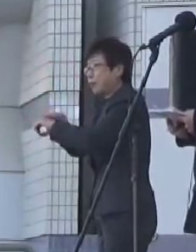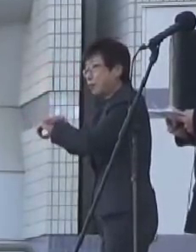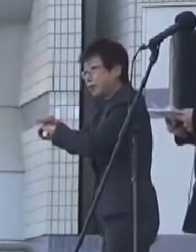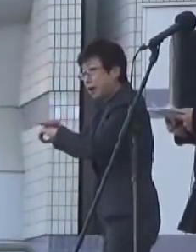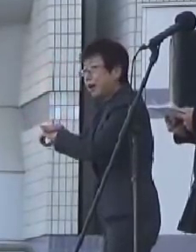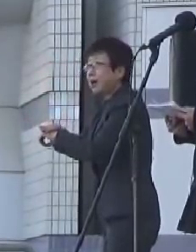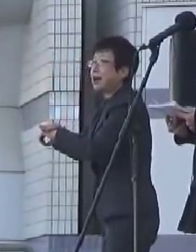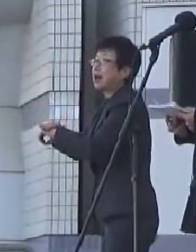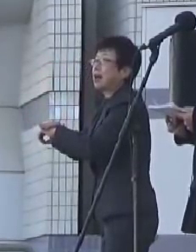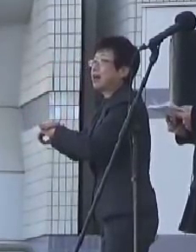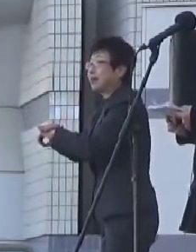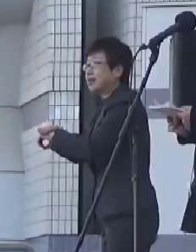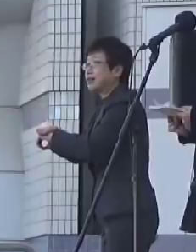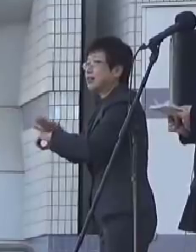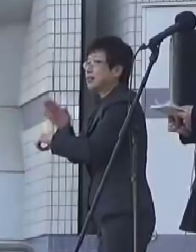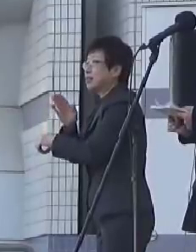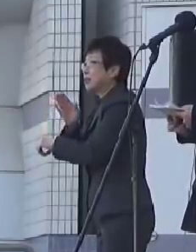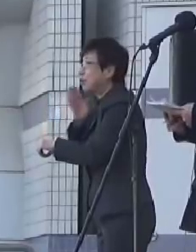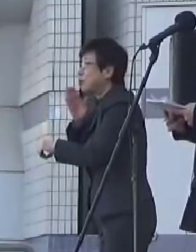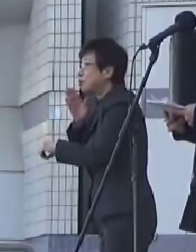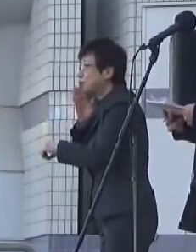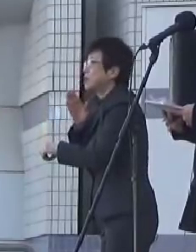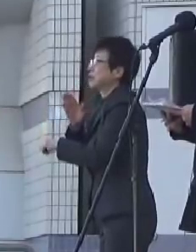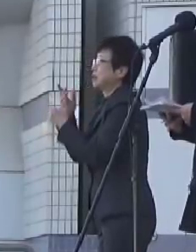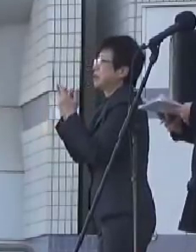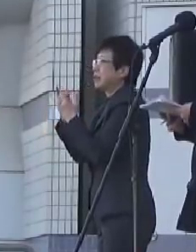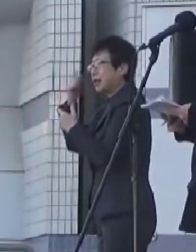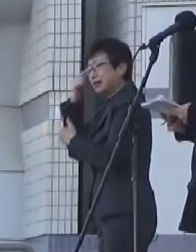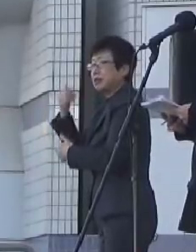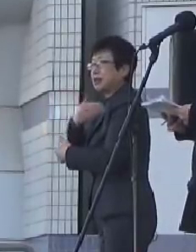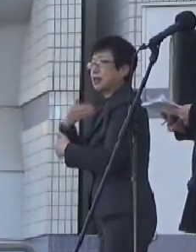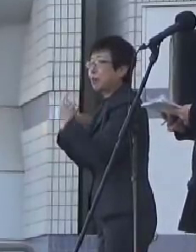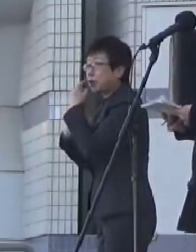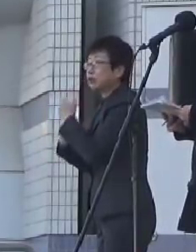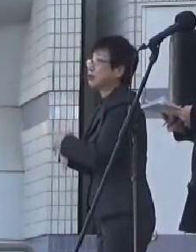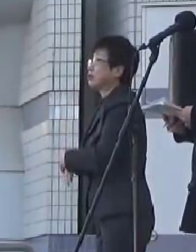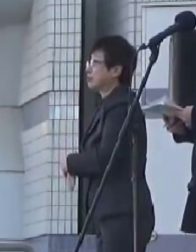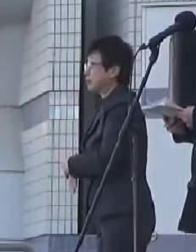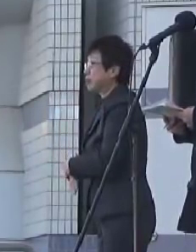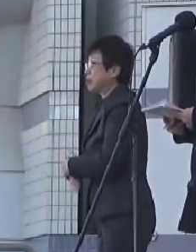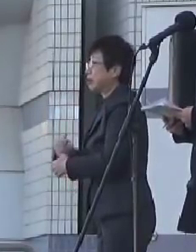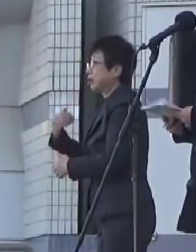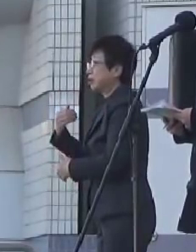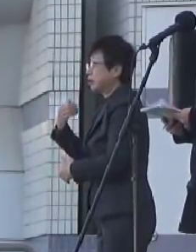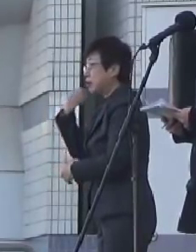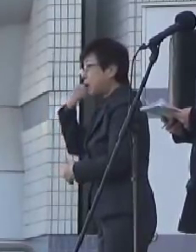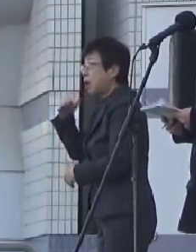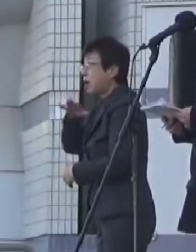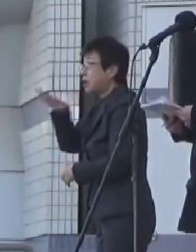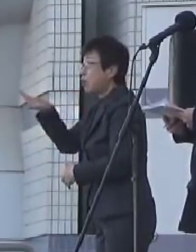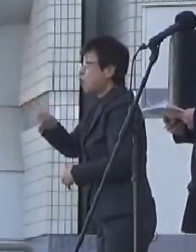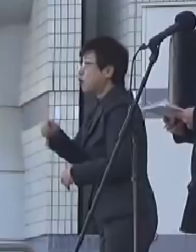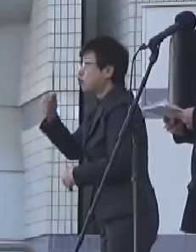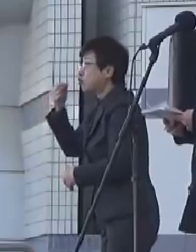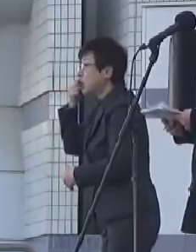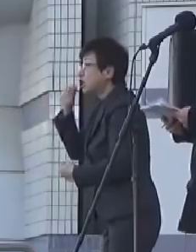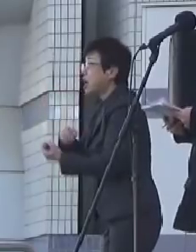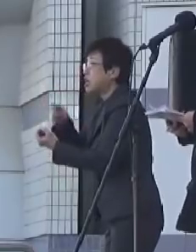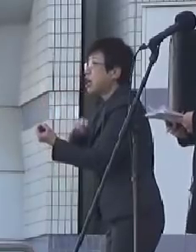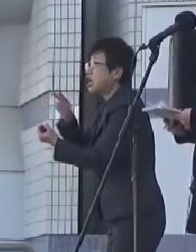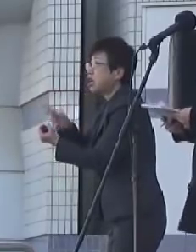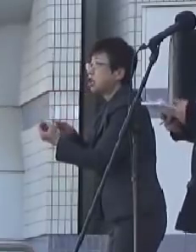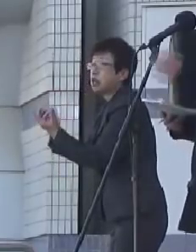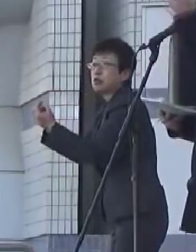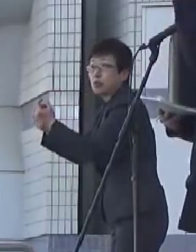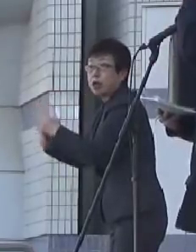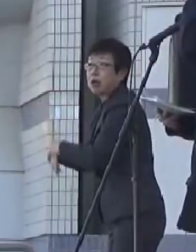で、本当にそれを感じることができています。誰にも奪えない権利であります